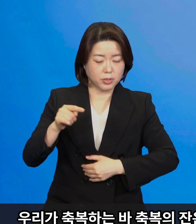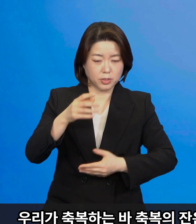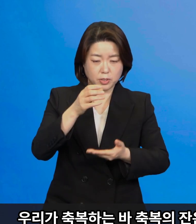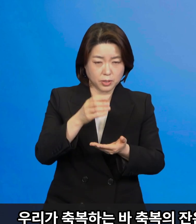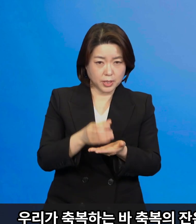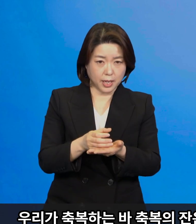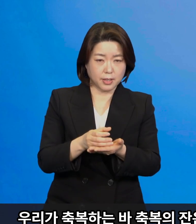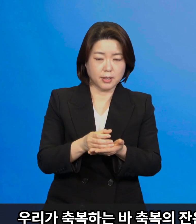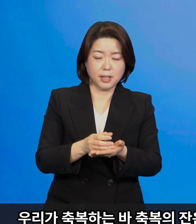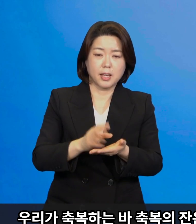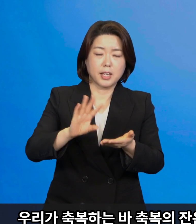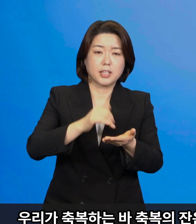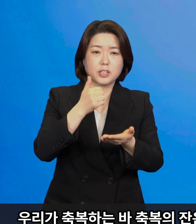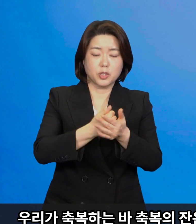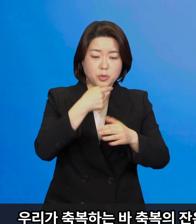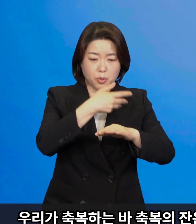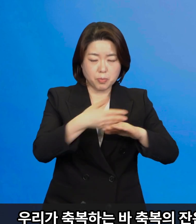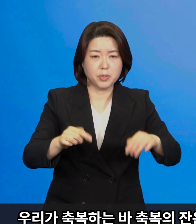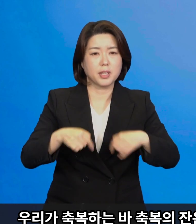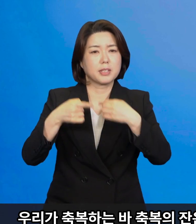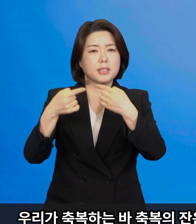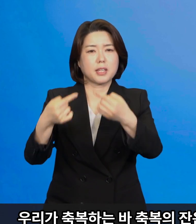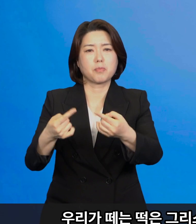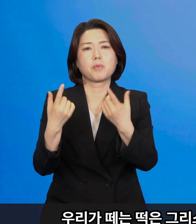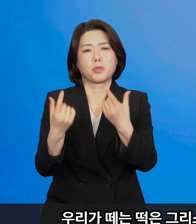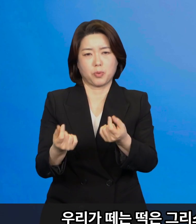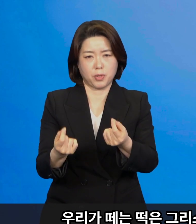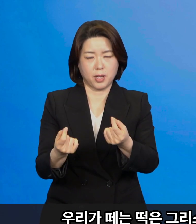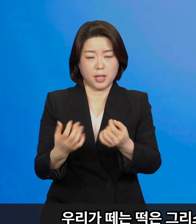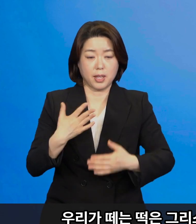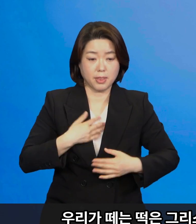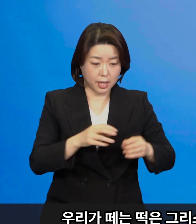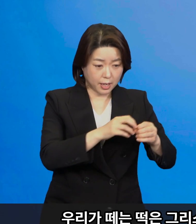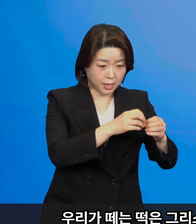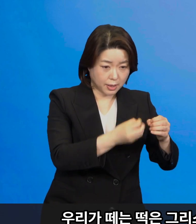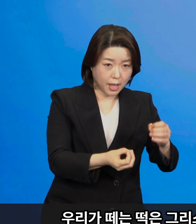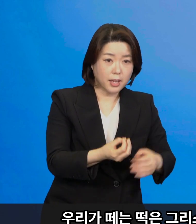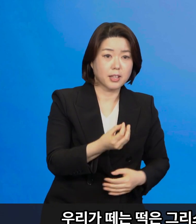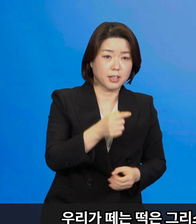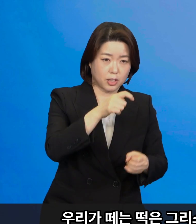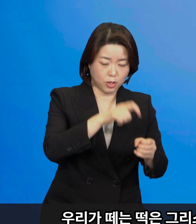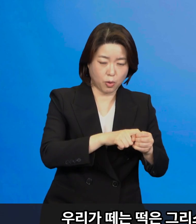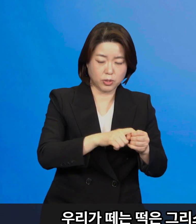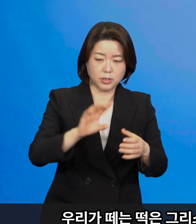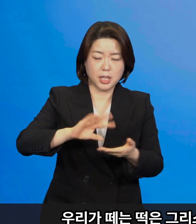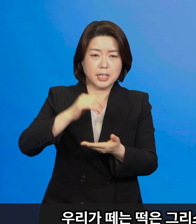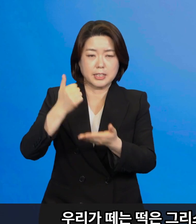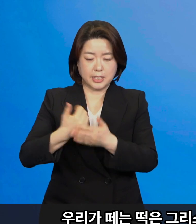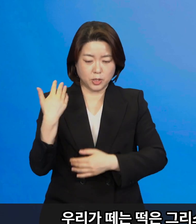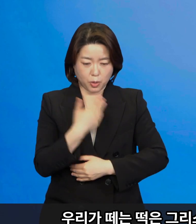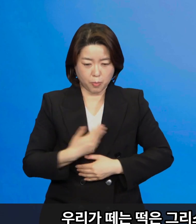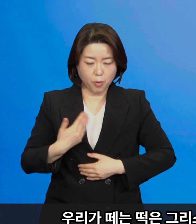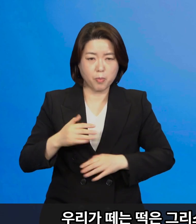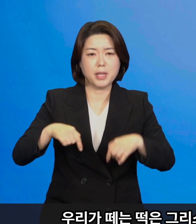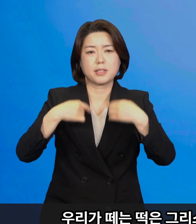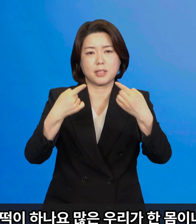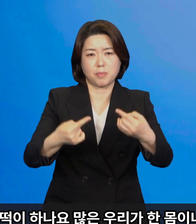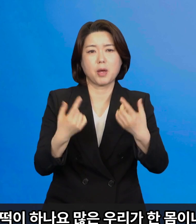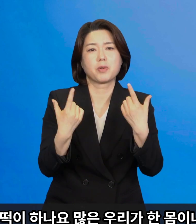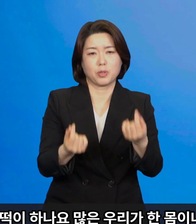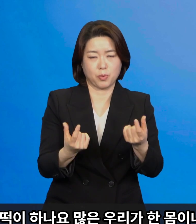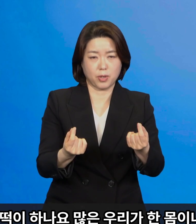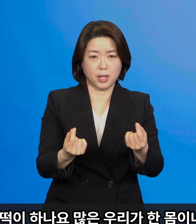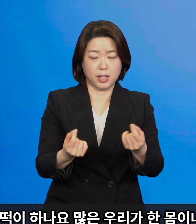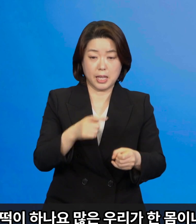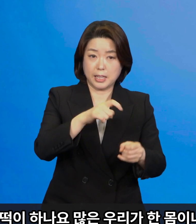잔은 그리스도의 피에 참여함이 아니며 우리가 떼는 떡은 그리스도의 몸에 참여함이 아니냐.